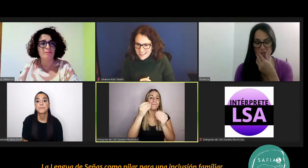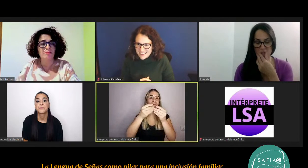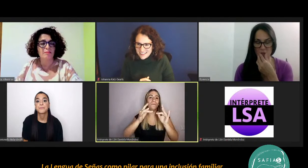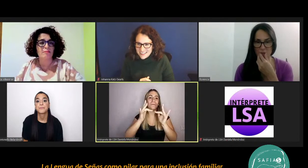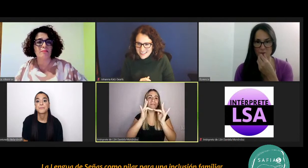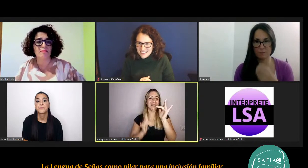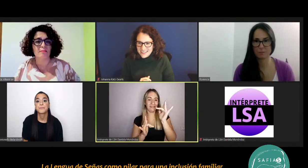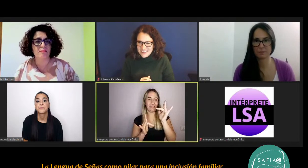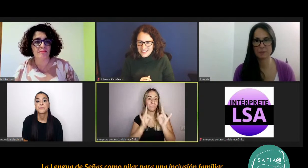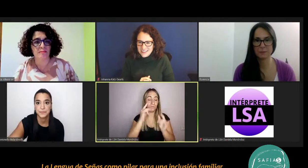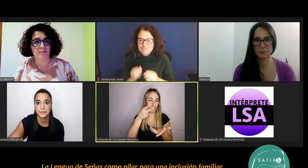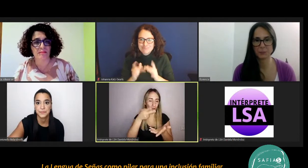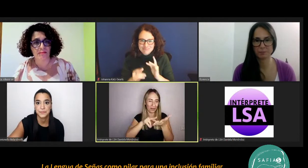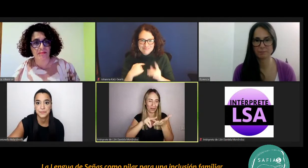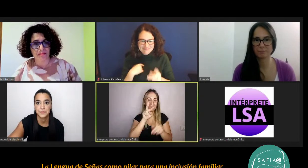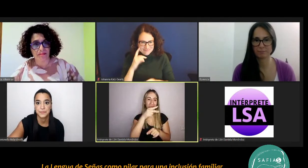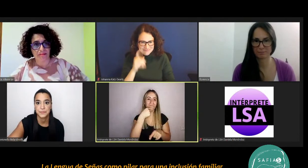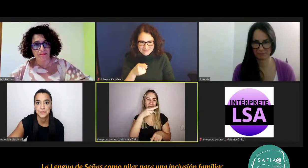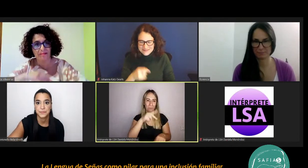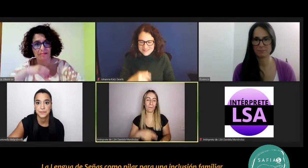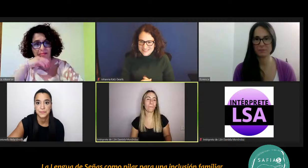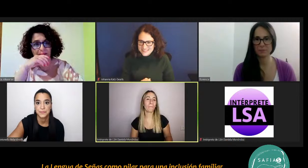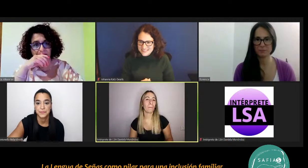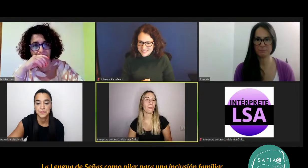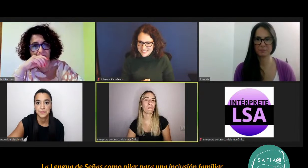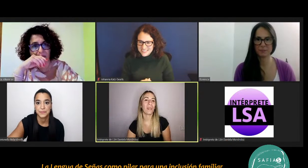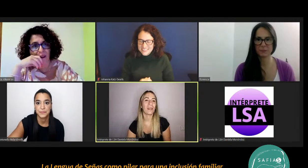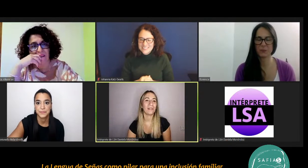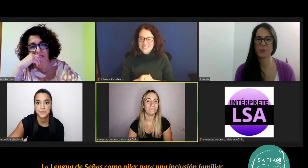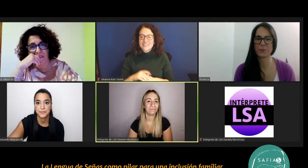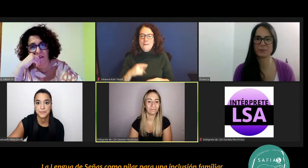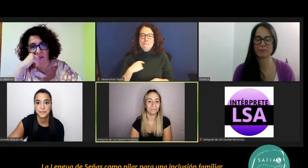Antonella. Otra vez.